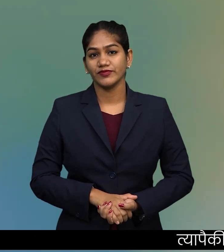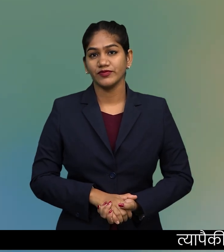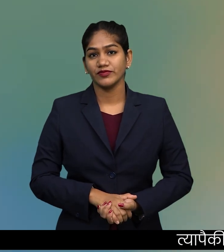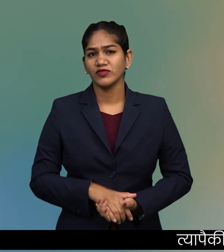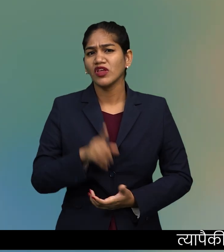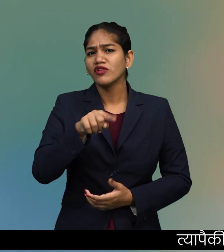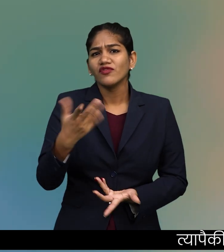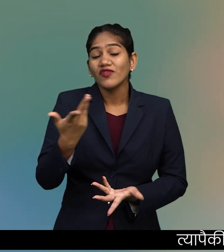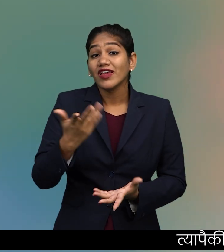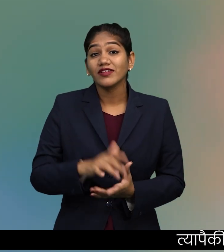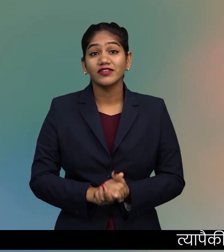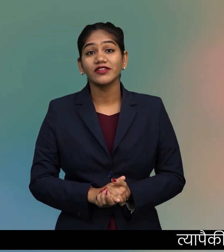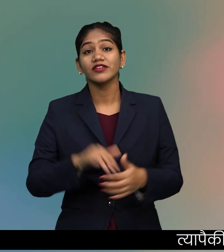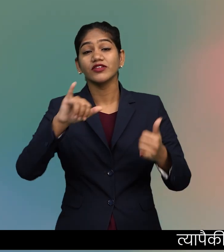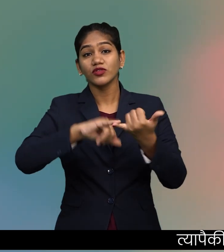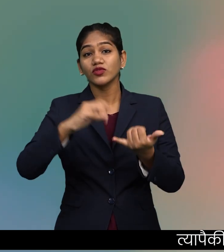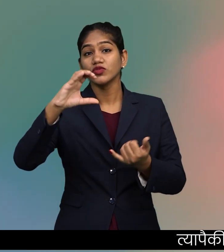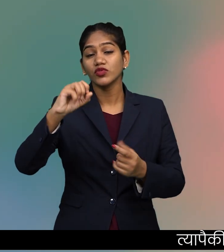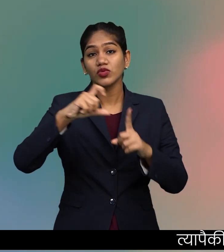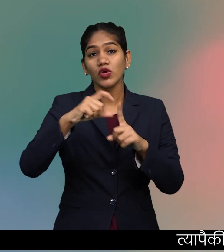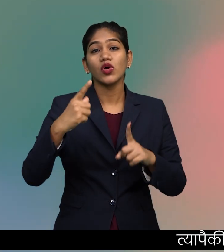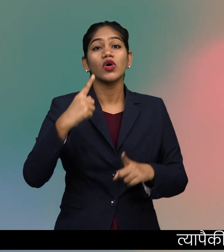त्यापैकी सोडियम क्लोराईड